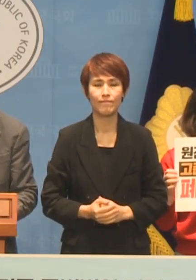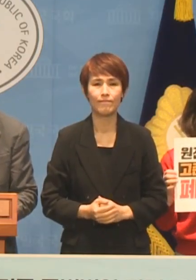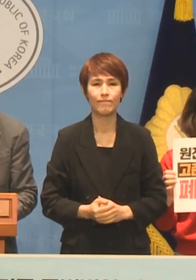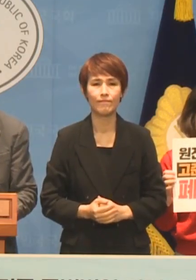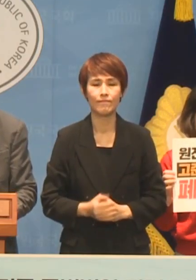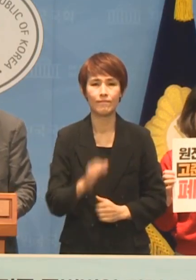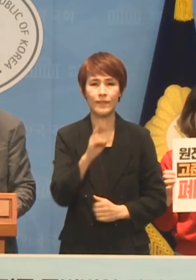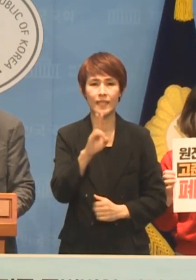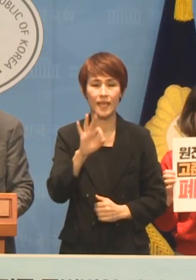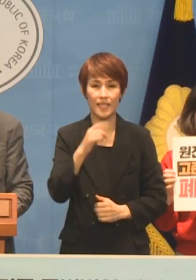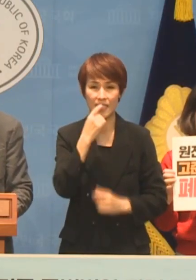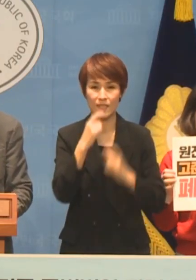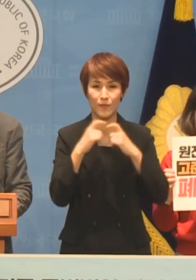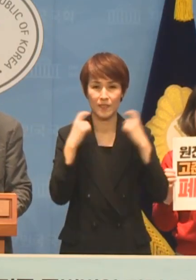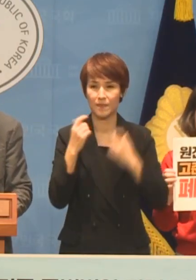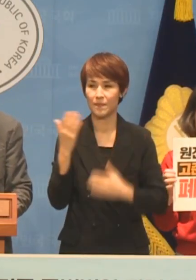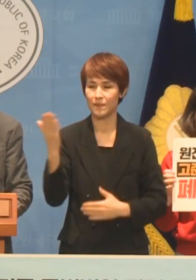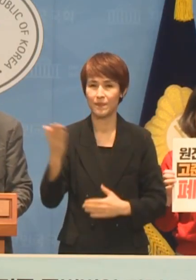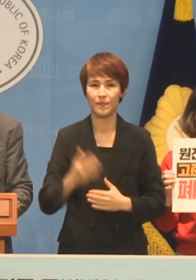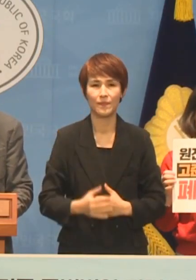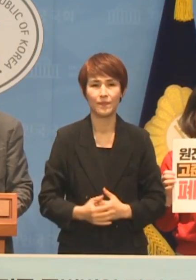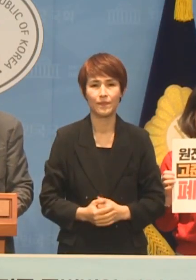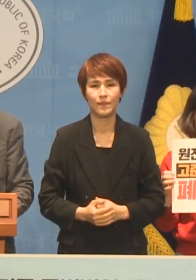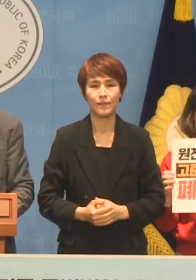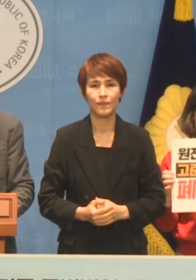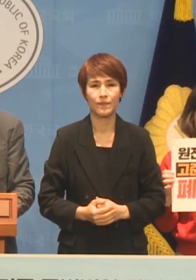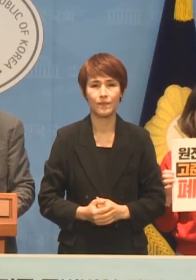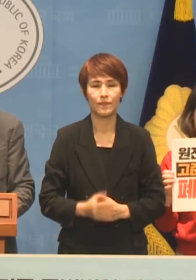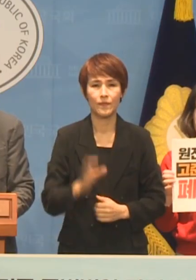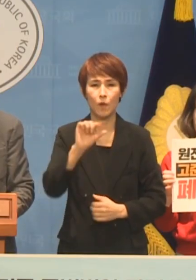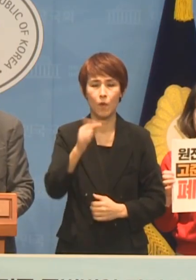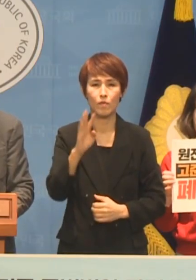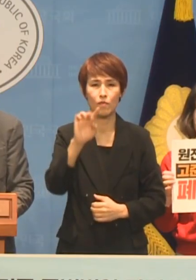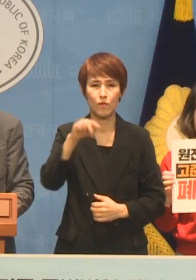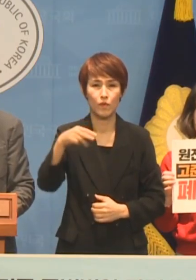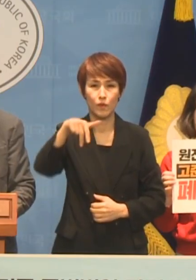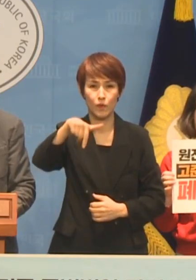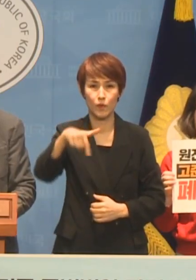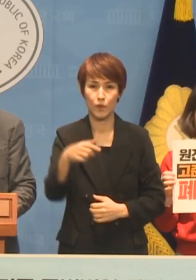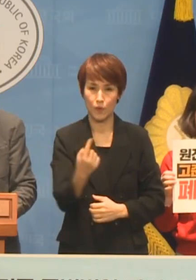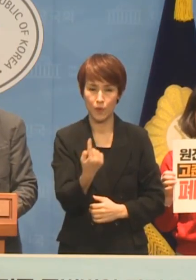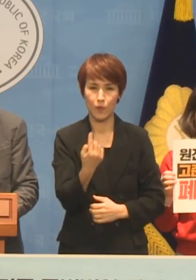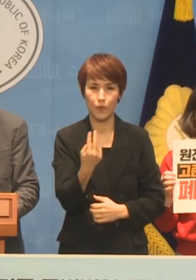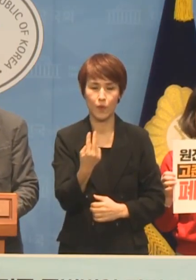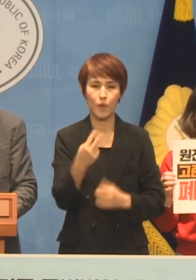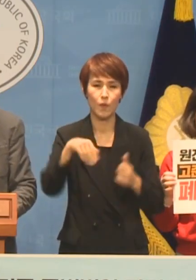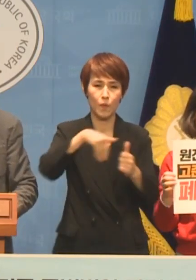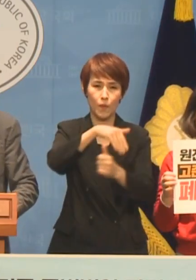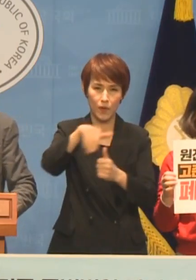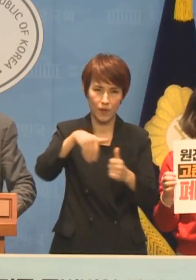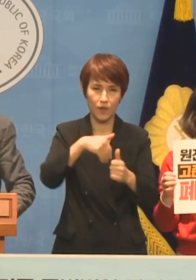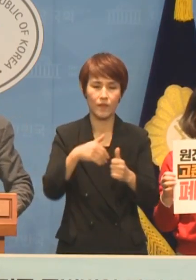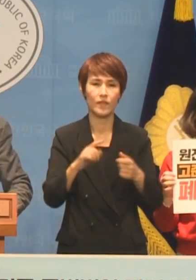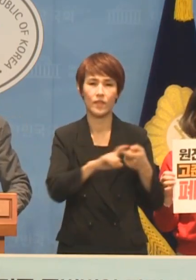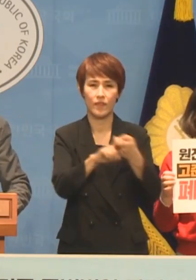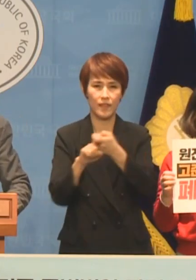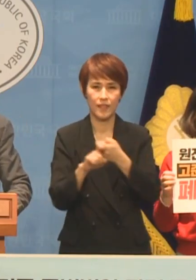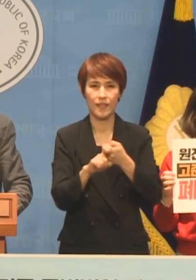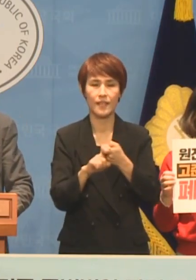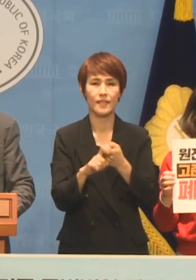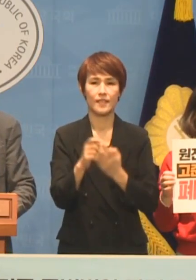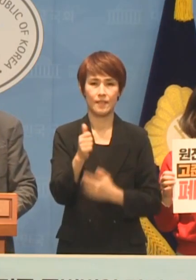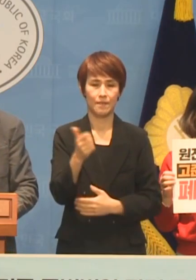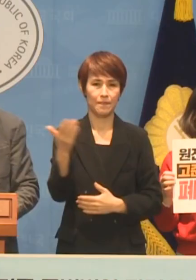창조보존연대의 양기석 신부님 함께하고 계십니다. 예, 원불교 환경연대의 오광석 교우님 함께하고 계십니다.